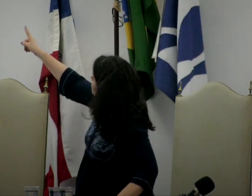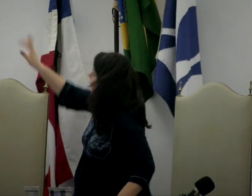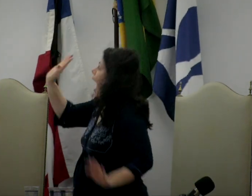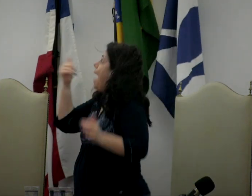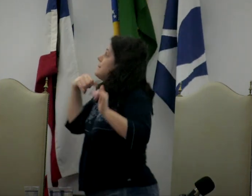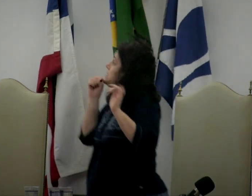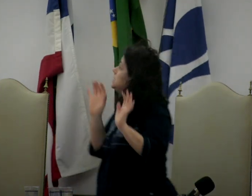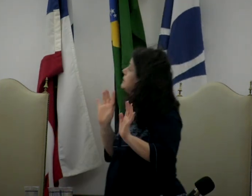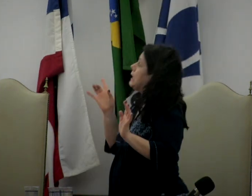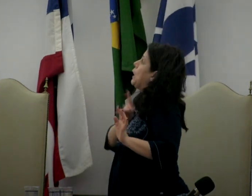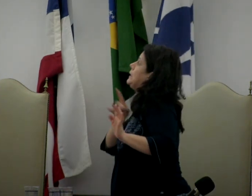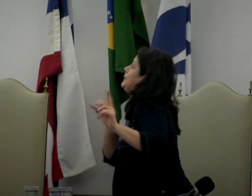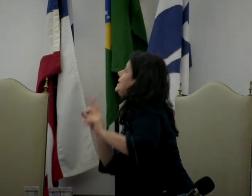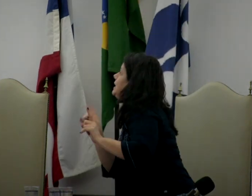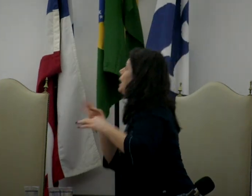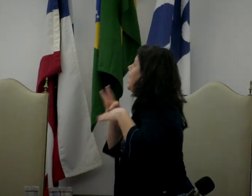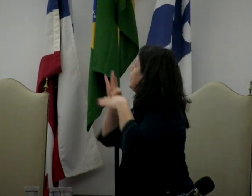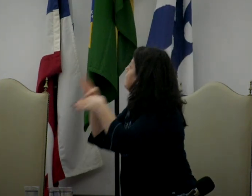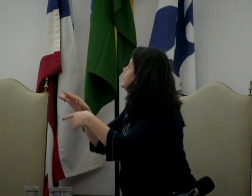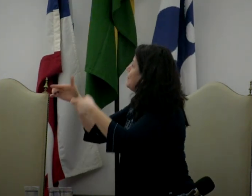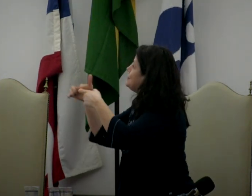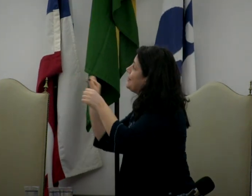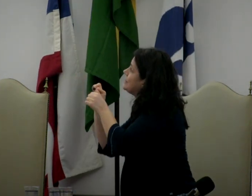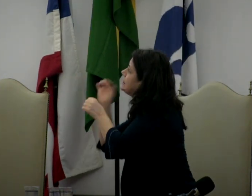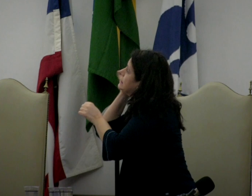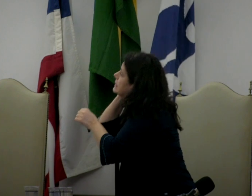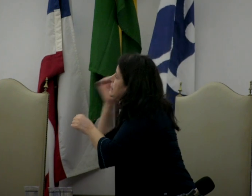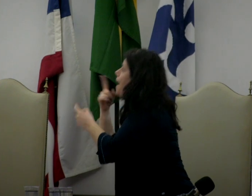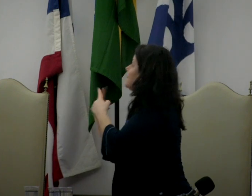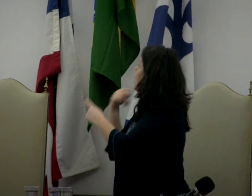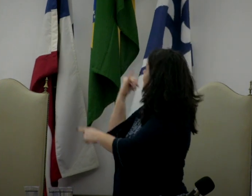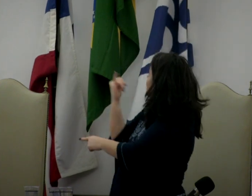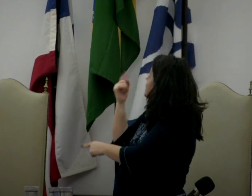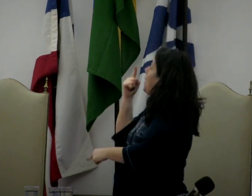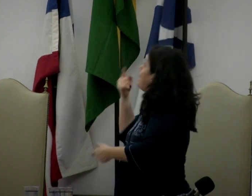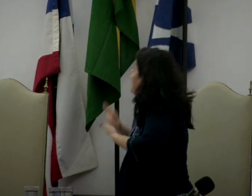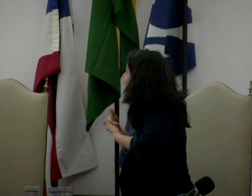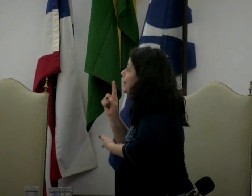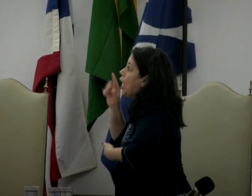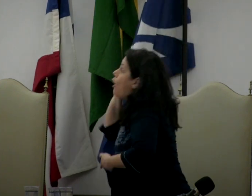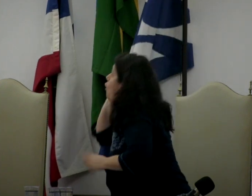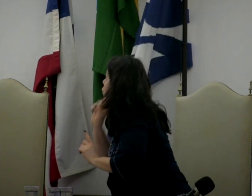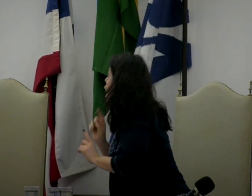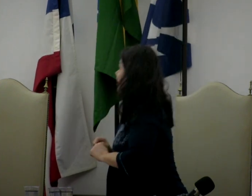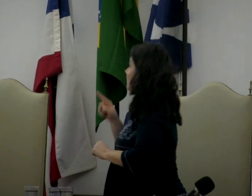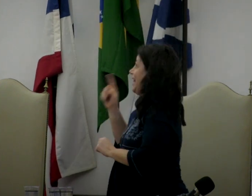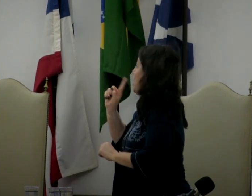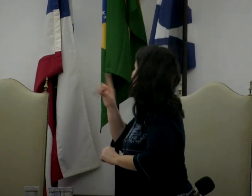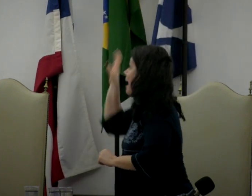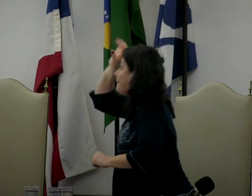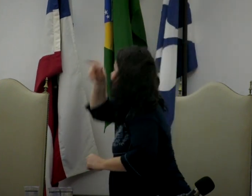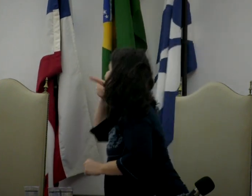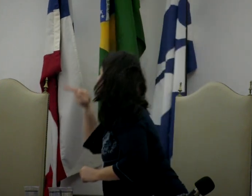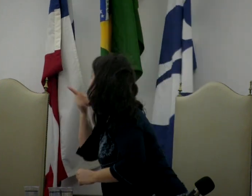sua mãe falou. O depoimento de uma pessoa falou assim: mãe, não tenha medo para levar o seu filho para fazer o teste da orelhinha, porque é de